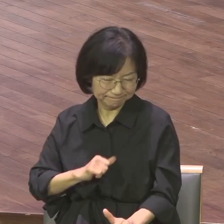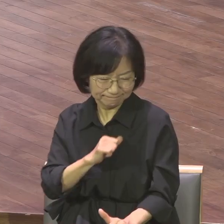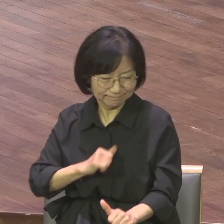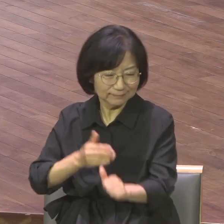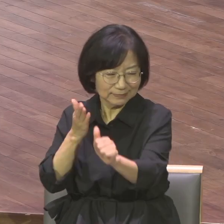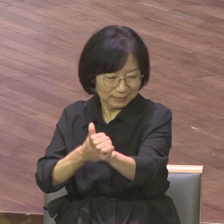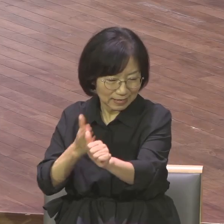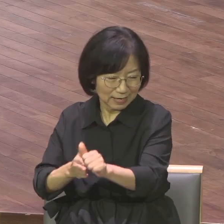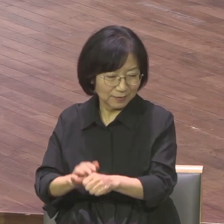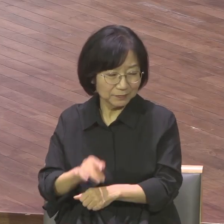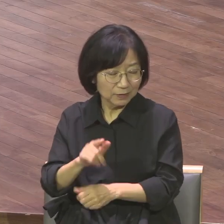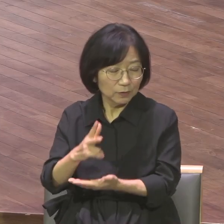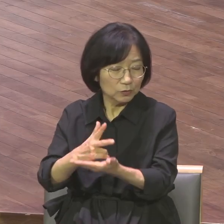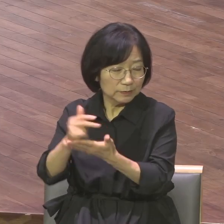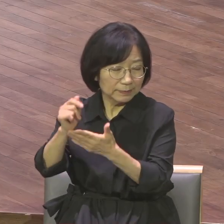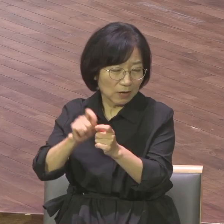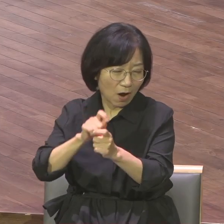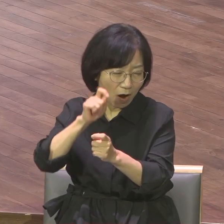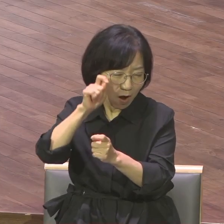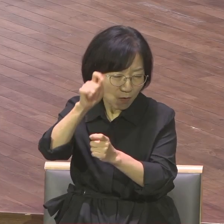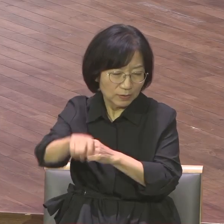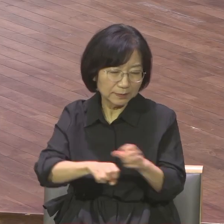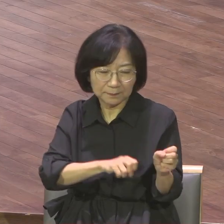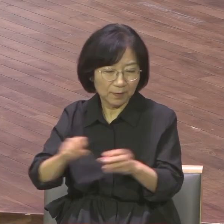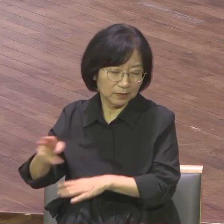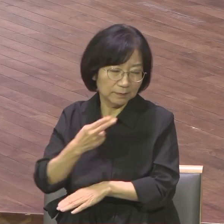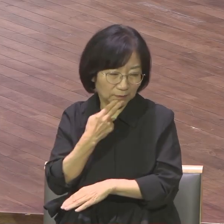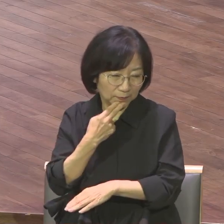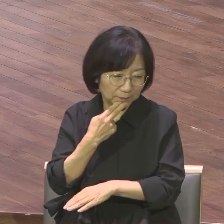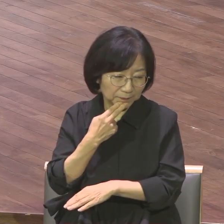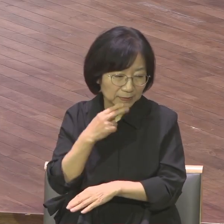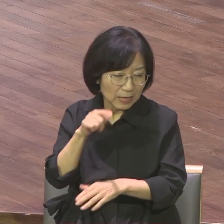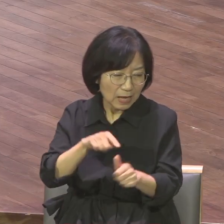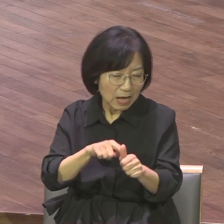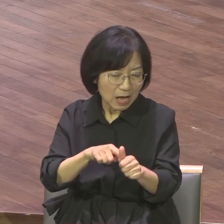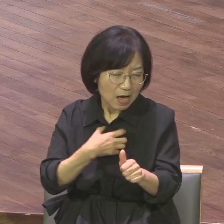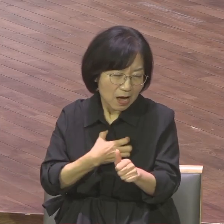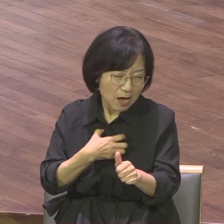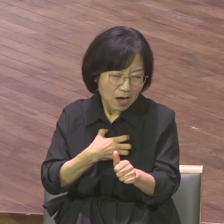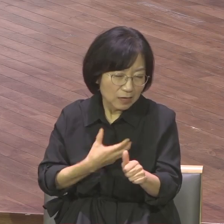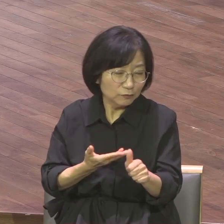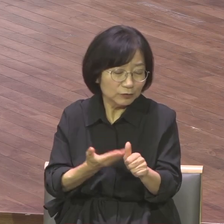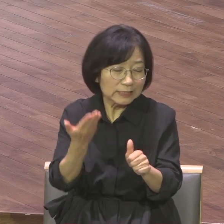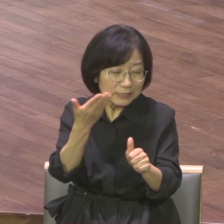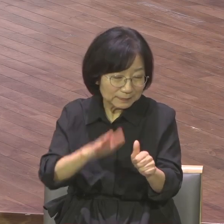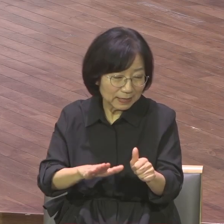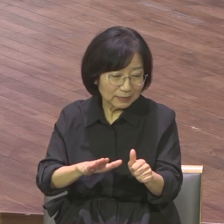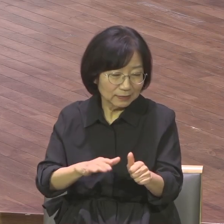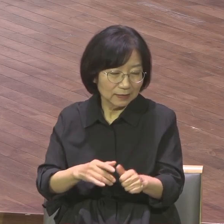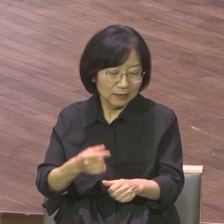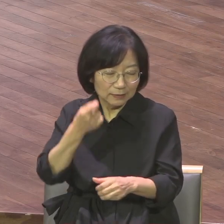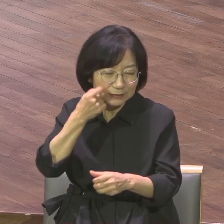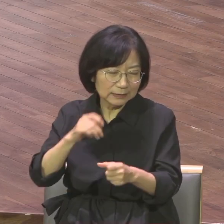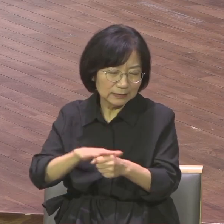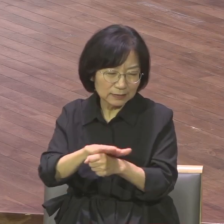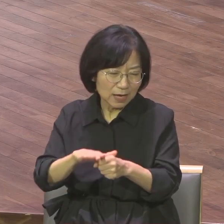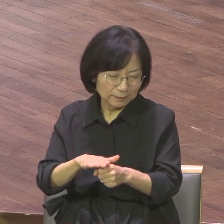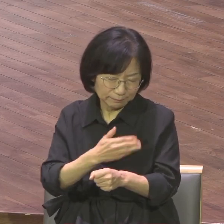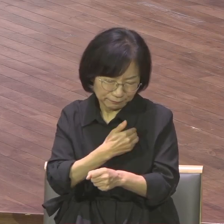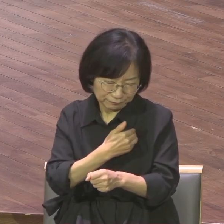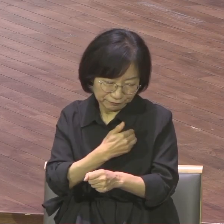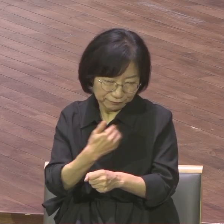이는 주께서 영원하도록 버리지 아니하실 것이며 그가 비록 근심하게 하시나 그의